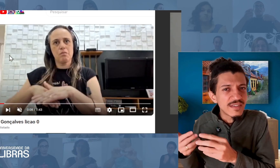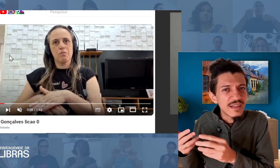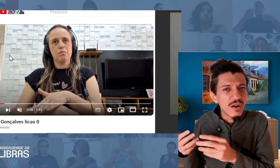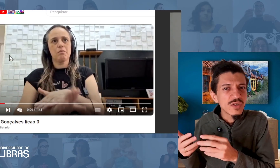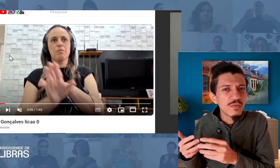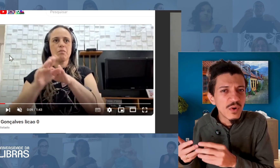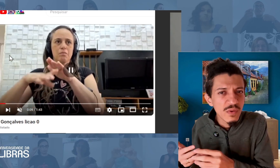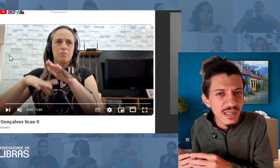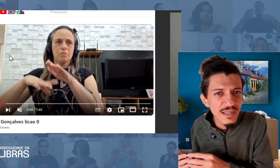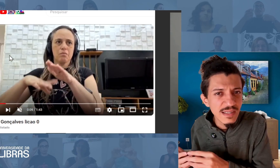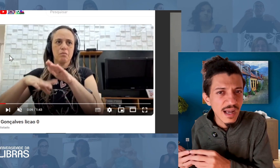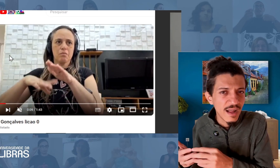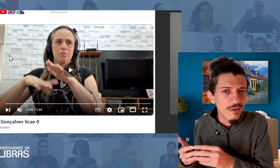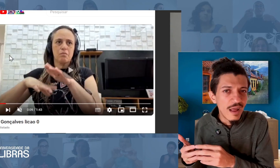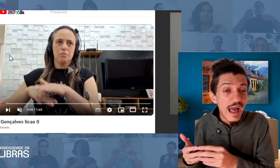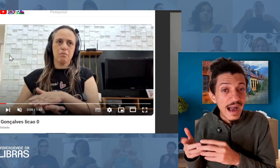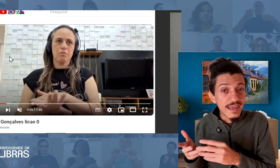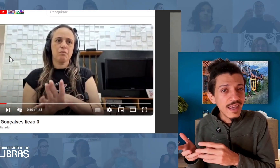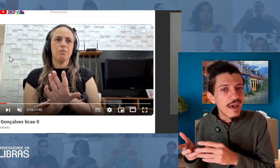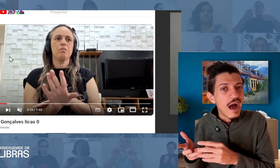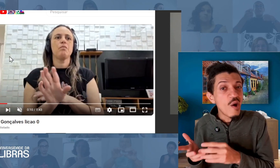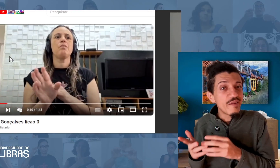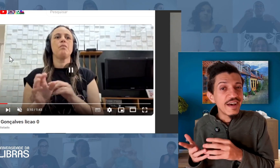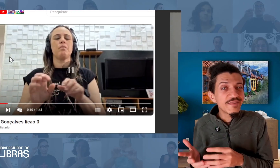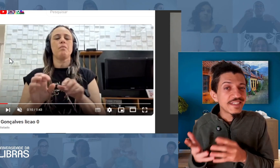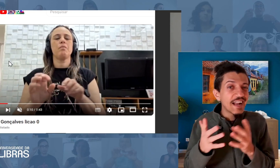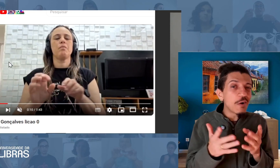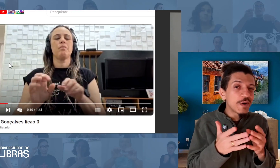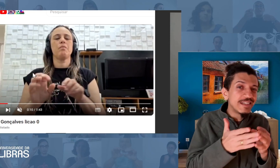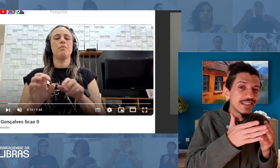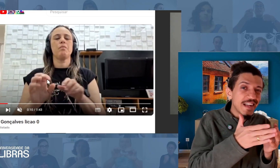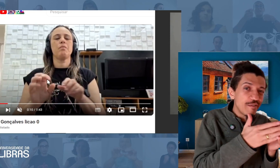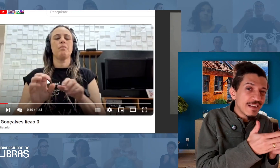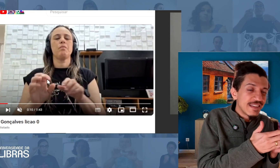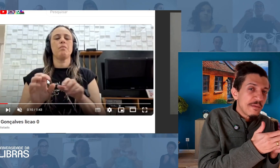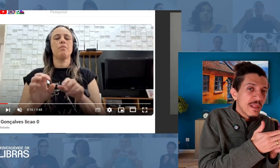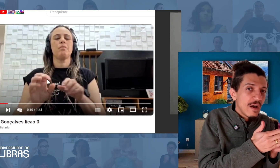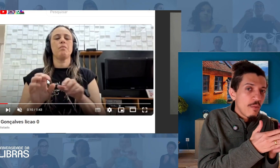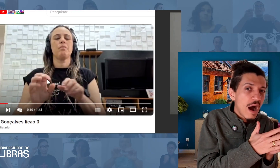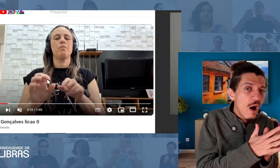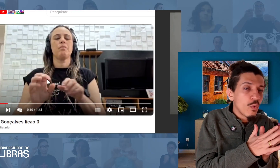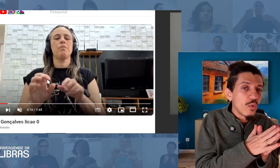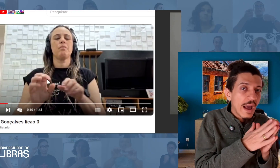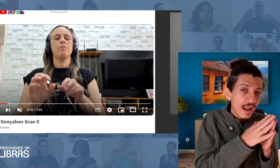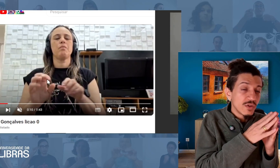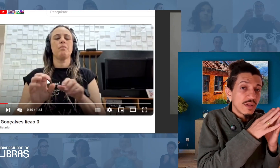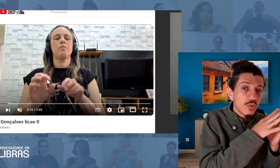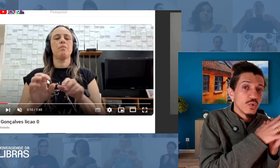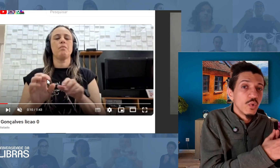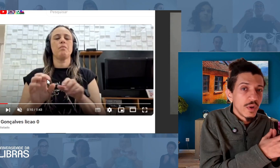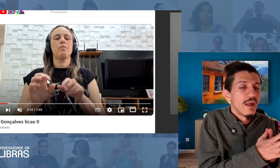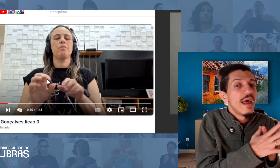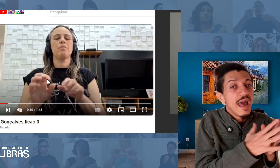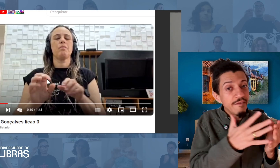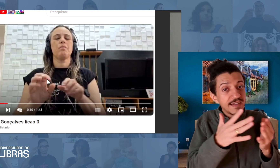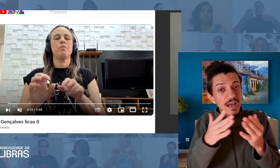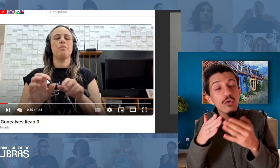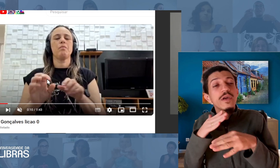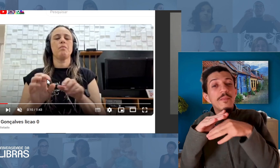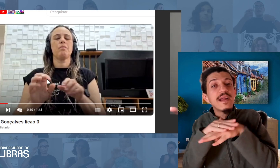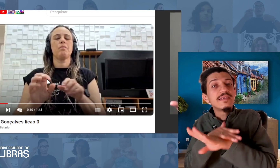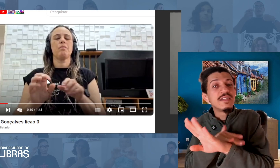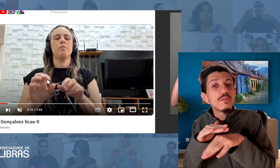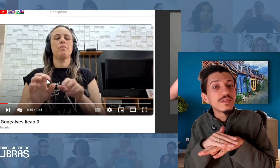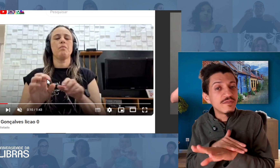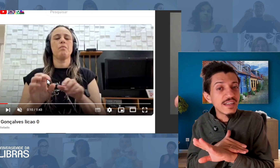vai fazendo a lógica do português sinalizado. Aqui, ao invés de fazer algo que descrevesse algo relacionado à costura, ela fez algo